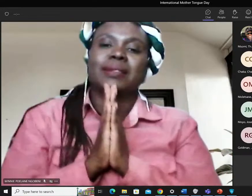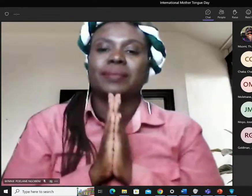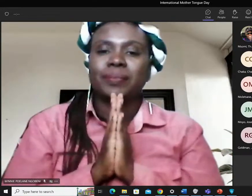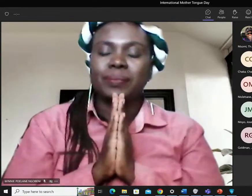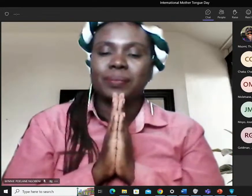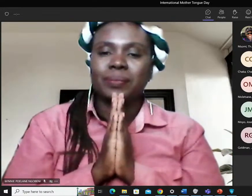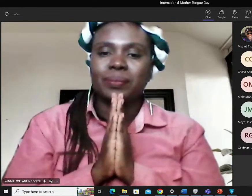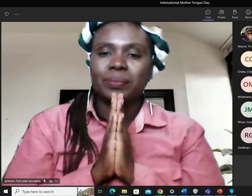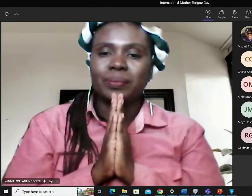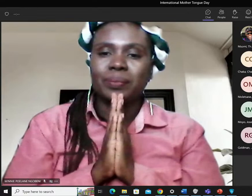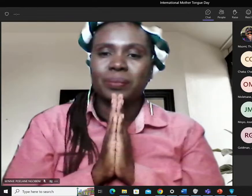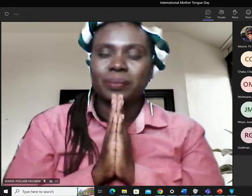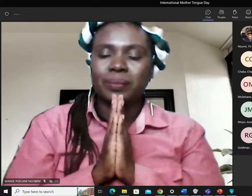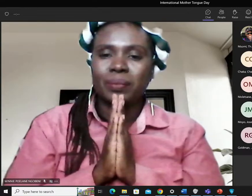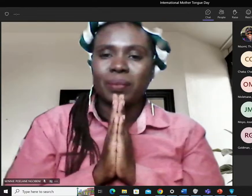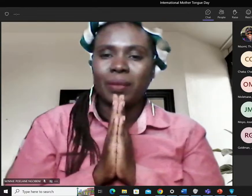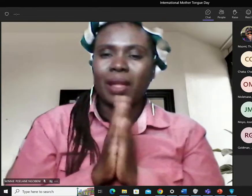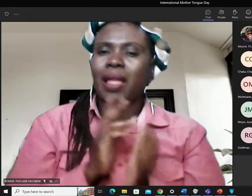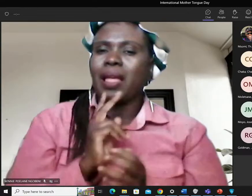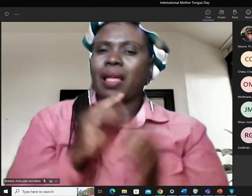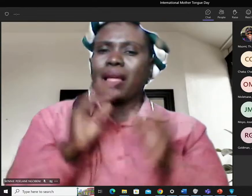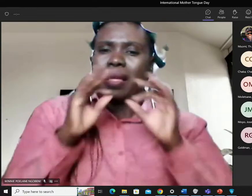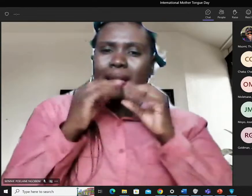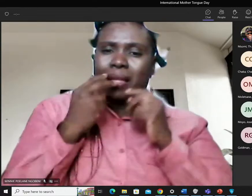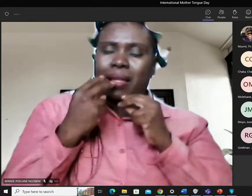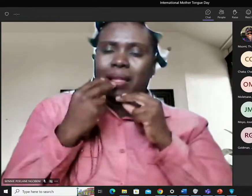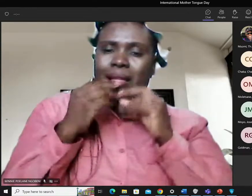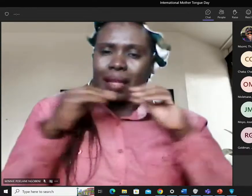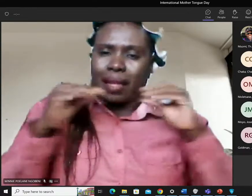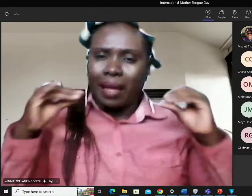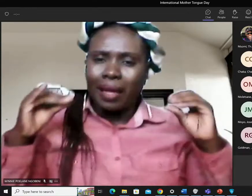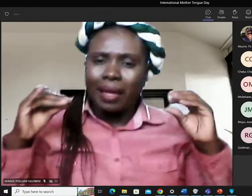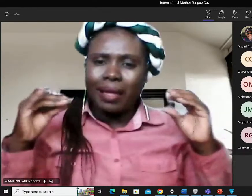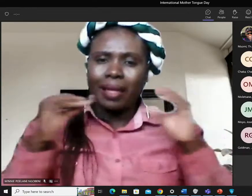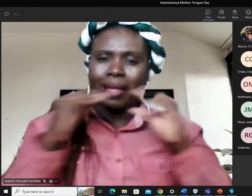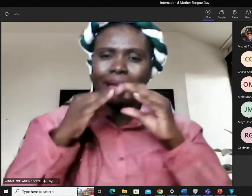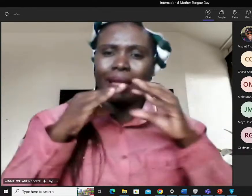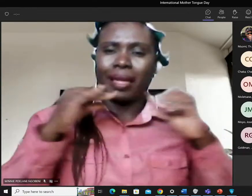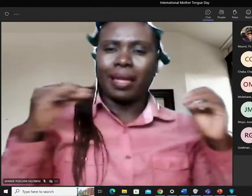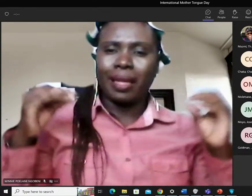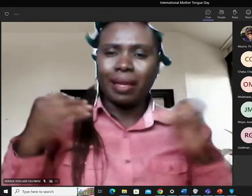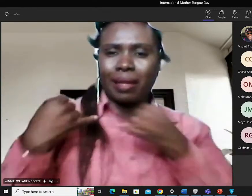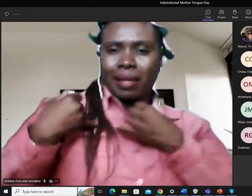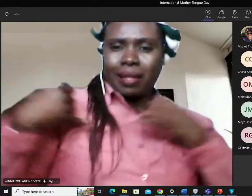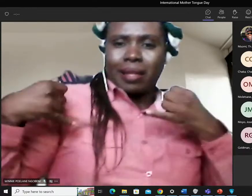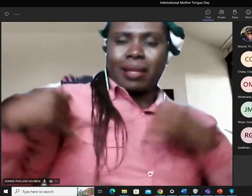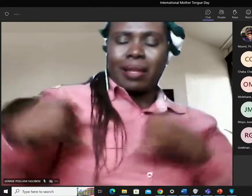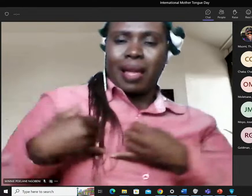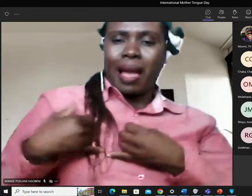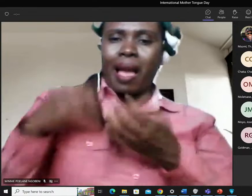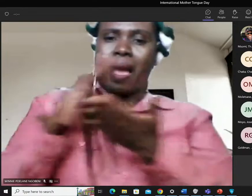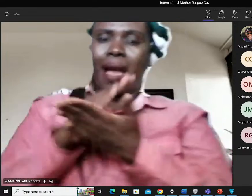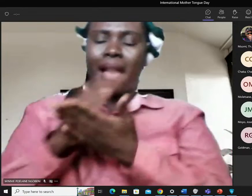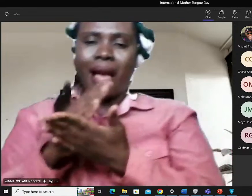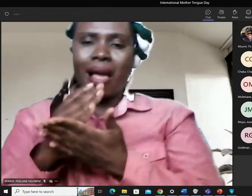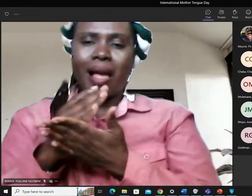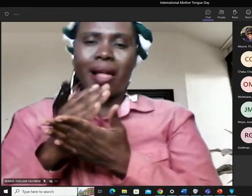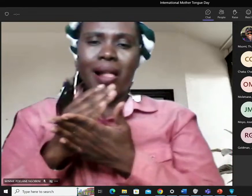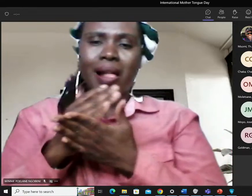Kwathi uma ecula kahle ngenhliziyo yakhe, nabanye babeziculela